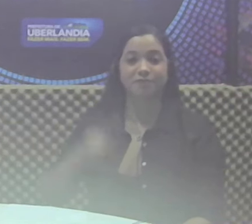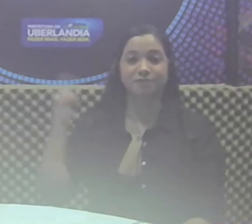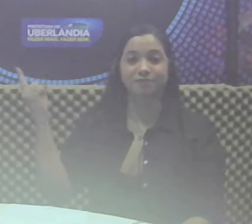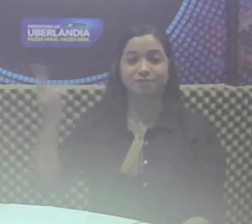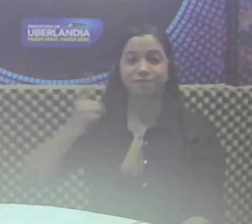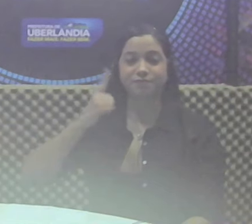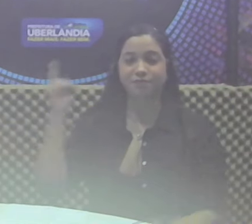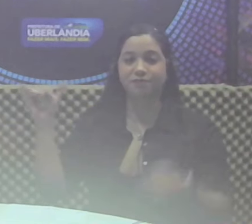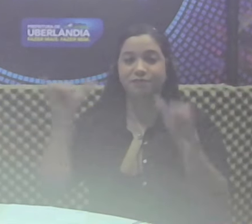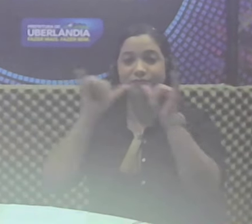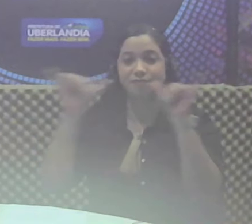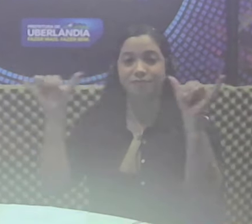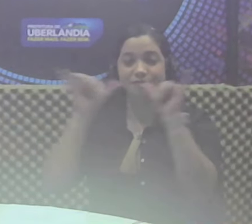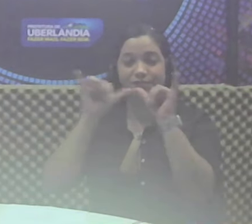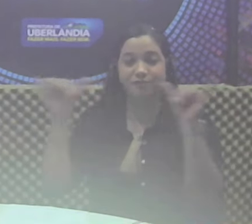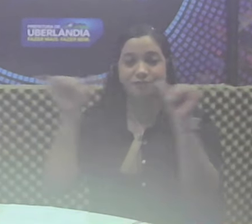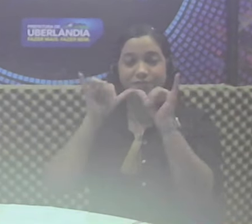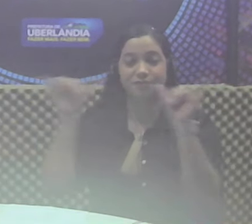Giro de